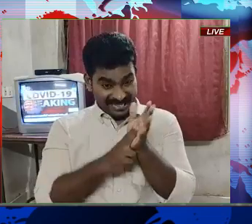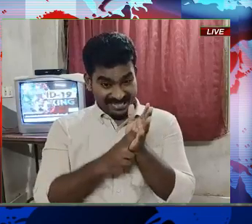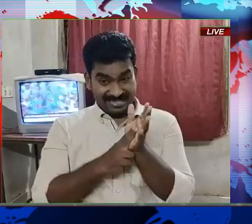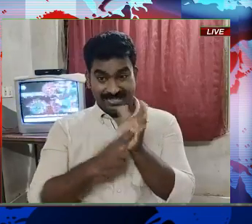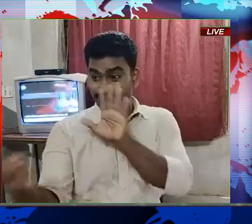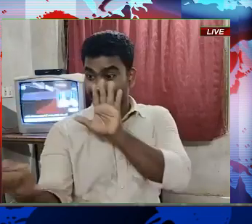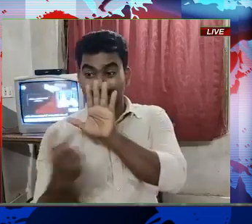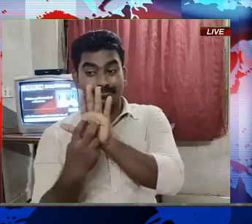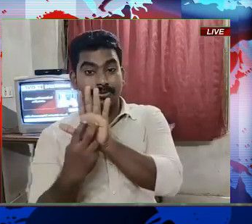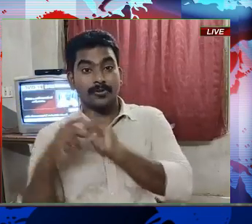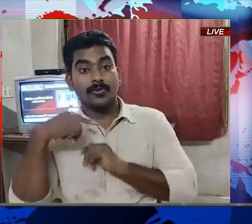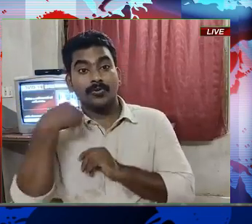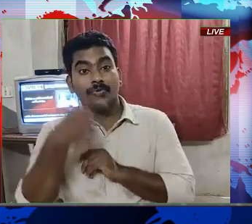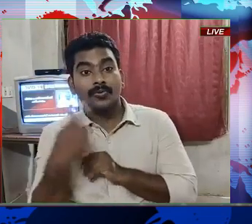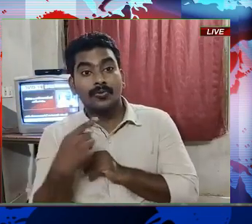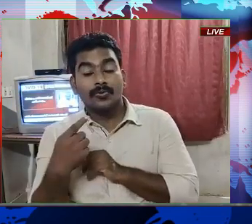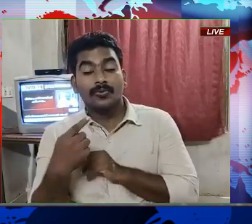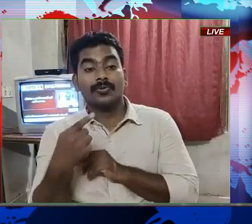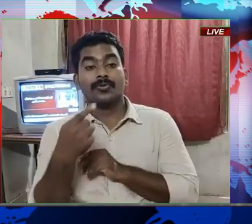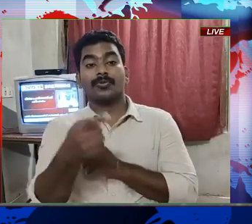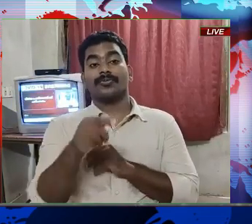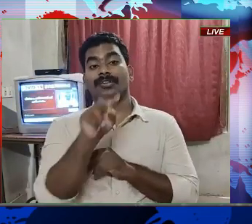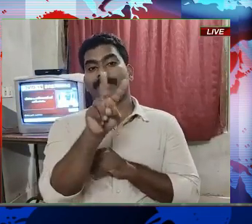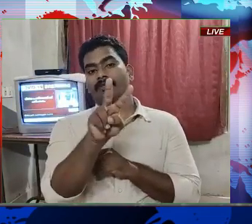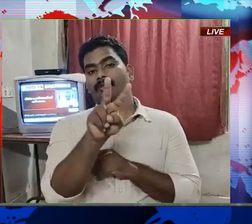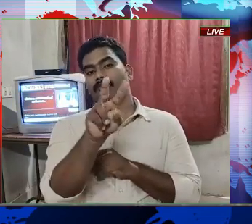കമ്മ്യൂണിറ്റി കിച്ചനുകളാണ് പ്രവർത്തിക്കുന്നത്.